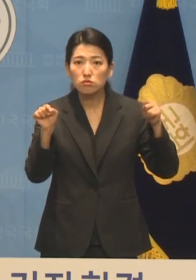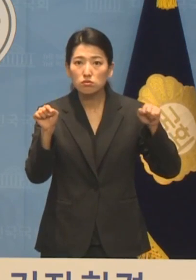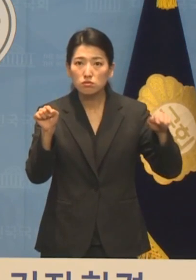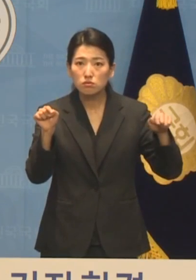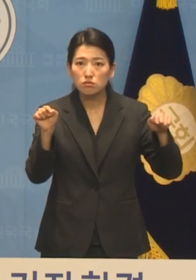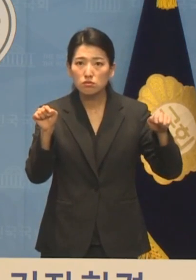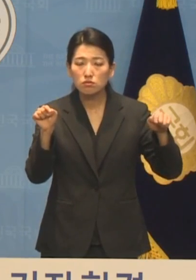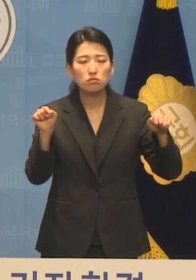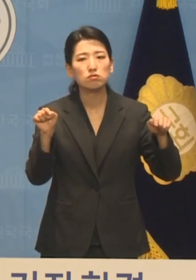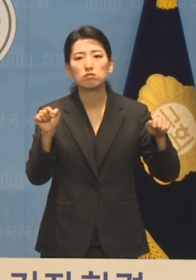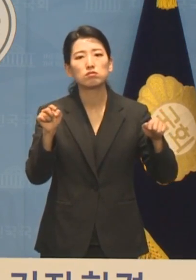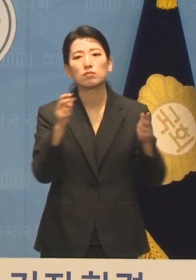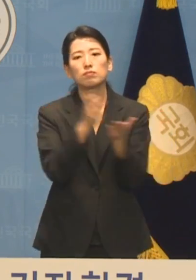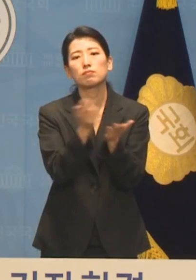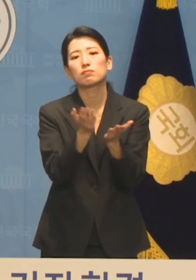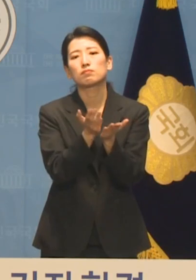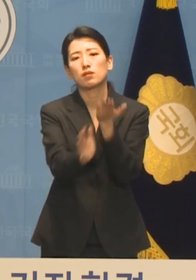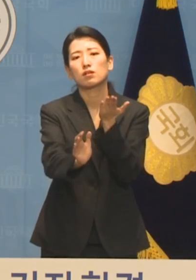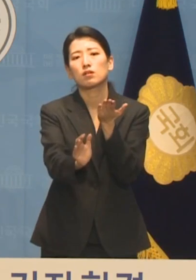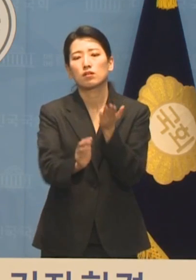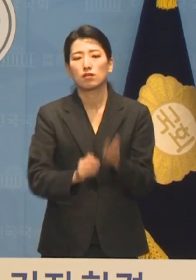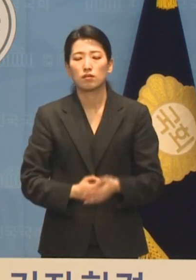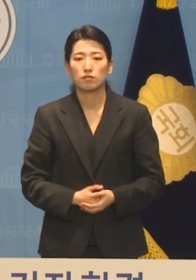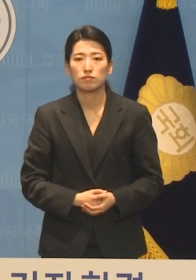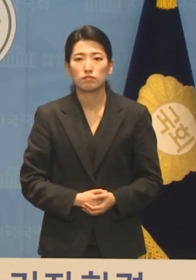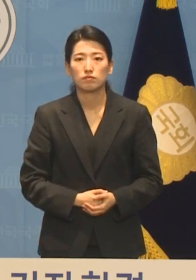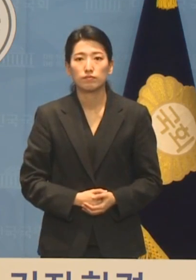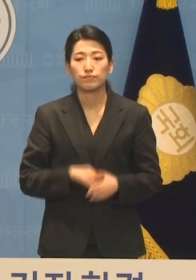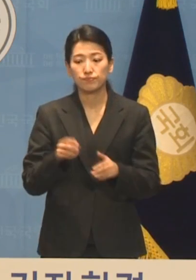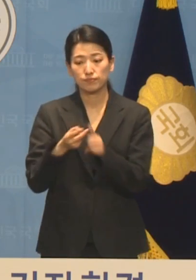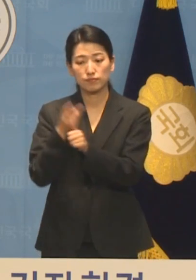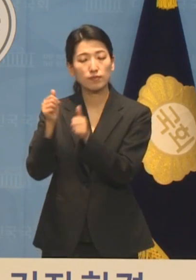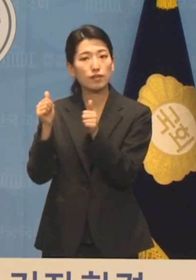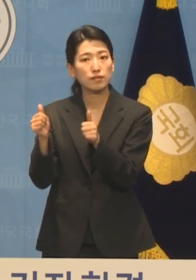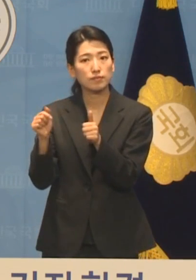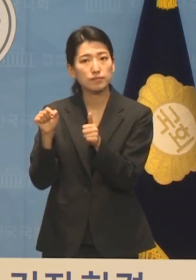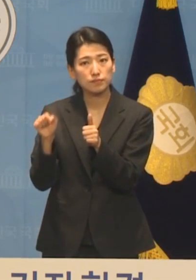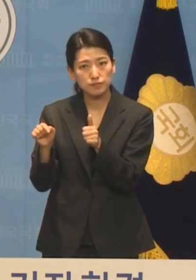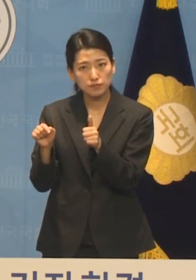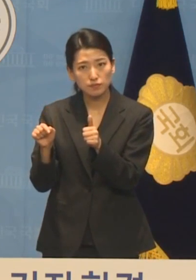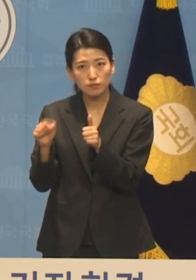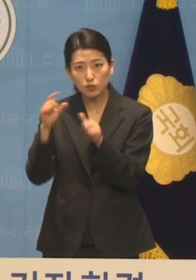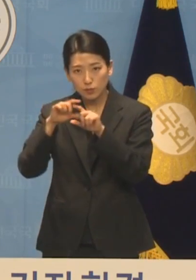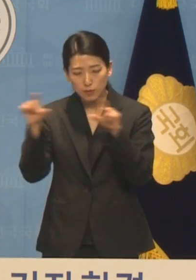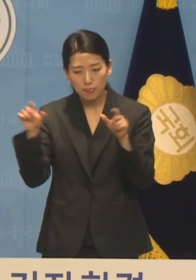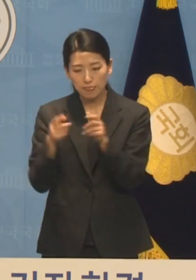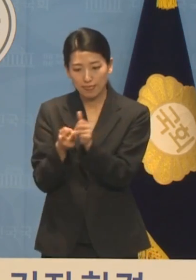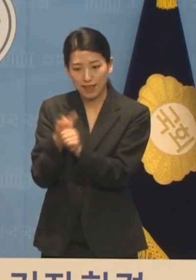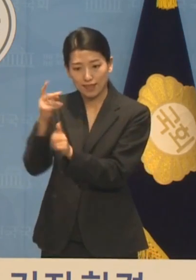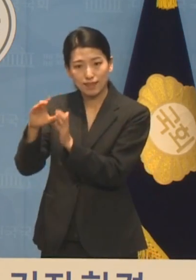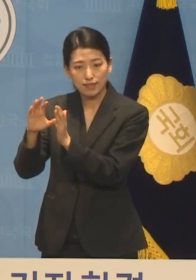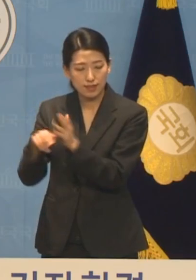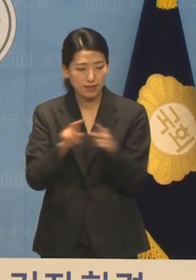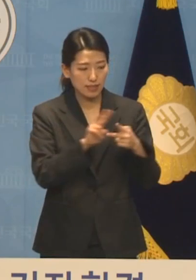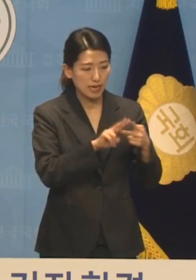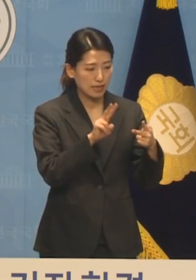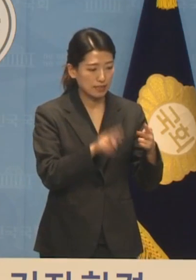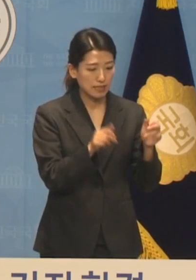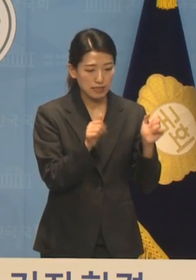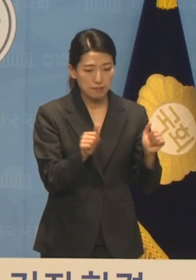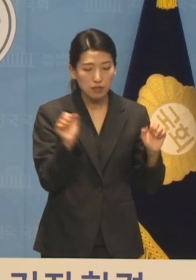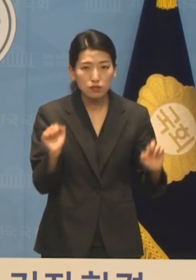법 원칙을 준수하여야 합니다. 이번 탄핵 심판은 동일 사건이 형사 절차로도 진행되고